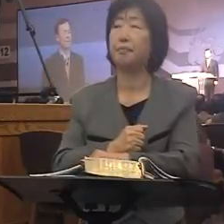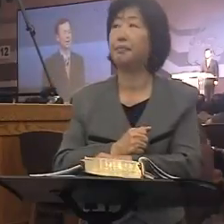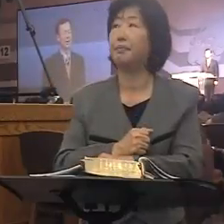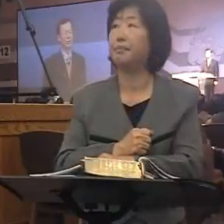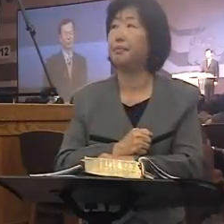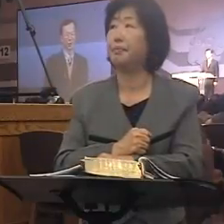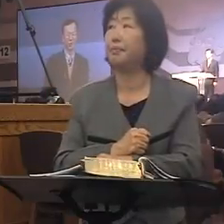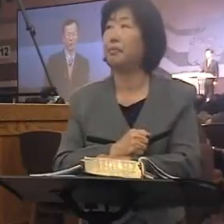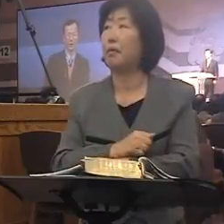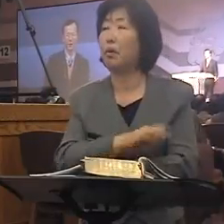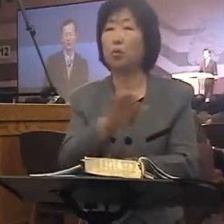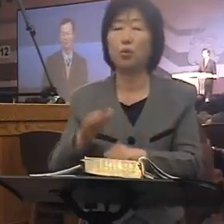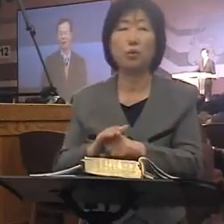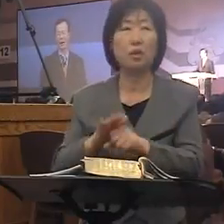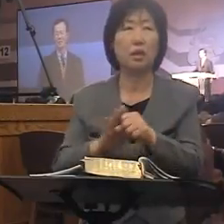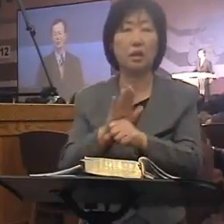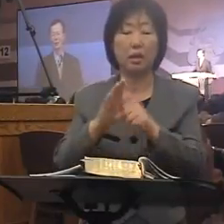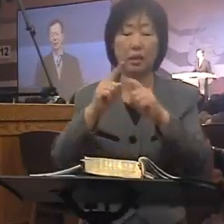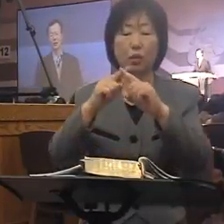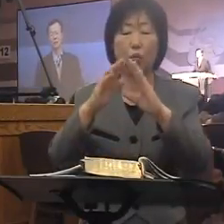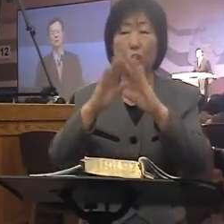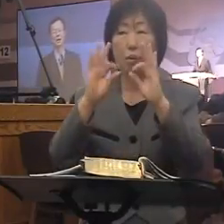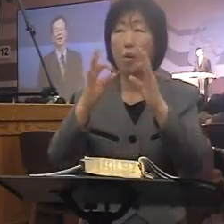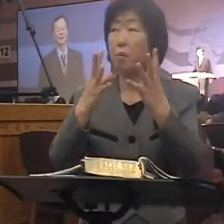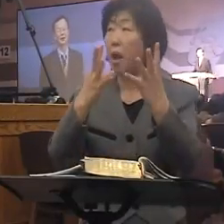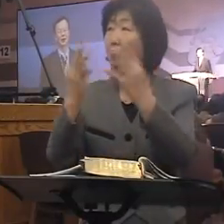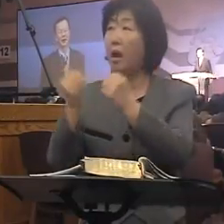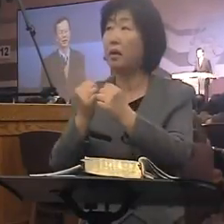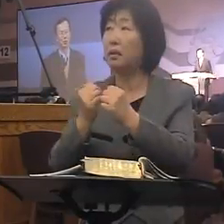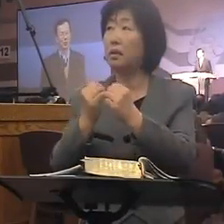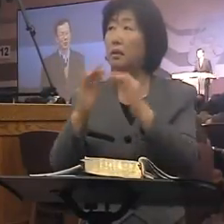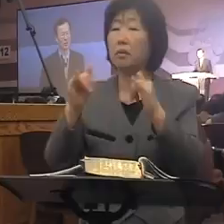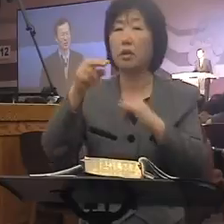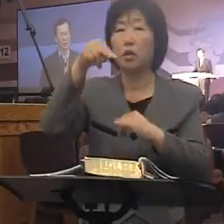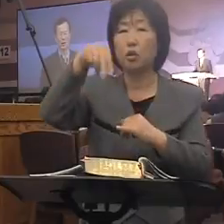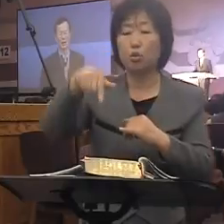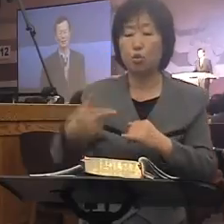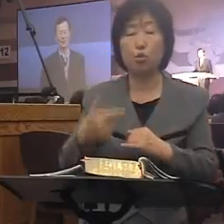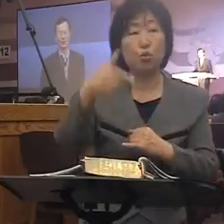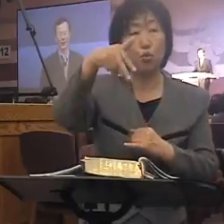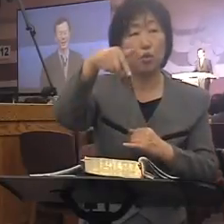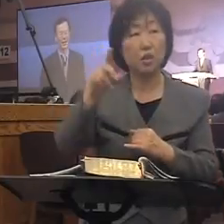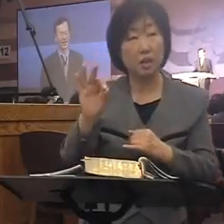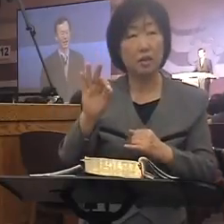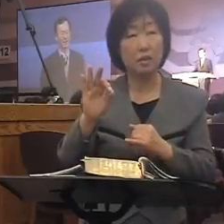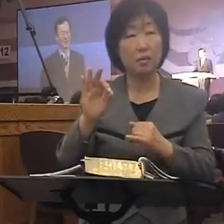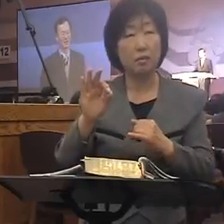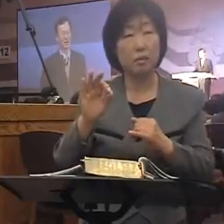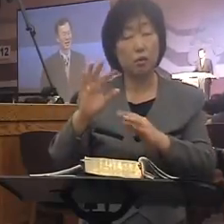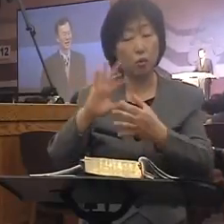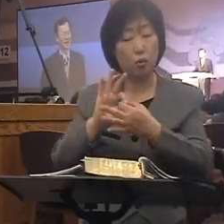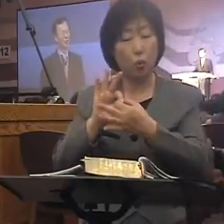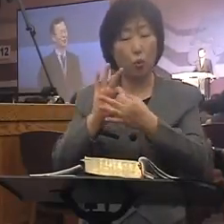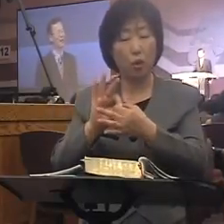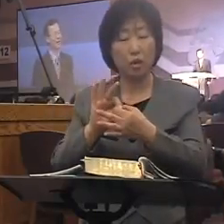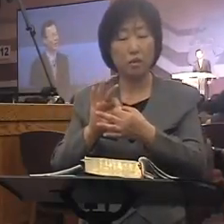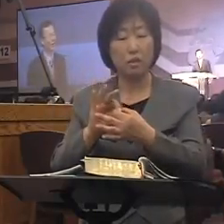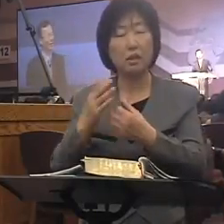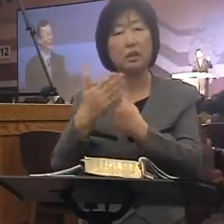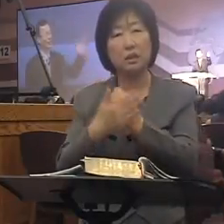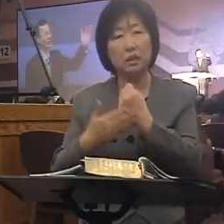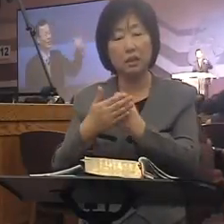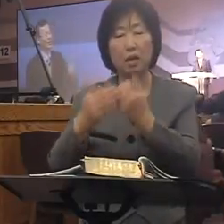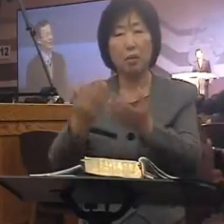합니다. 우리 교회 보면은 많은 분들이 우리 순장님들을 통해 예수님을 믿고 순장님들을 통해 은혜를 받습니다. 새